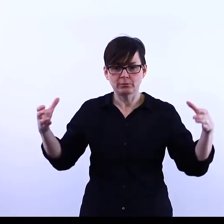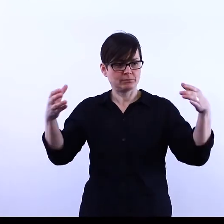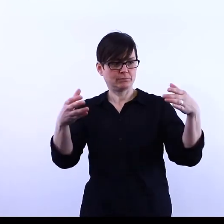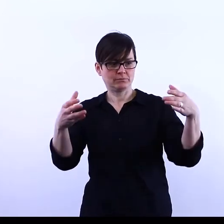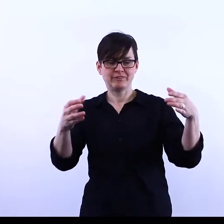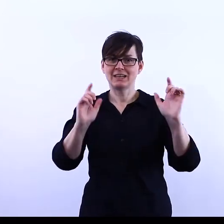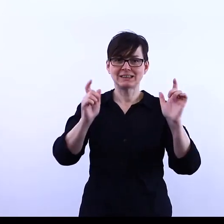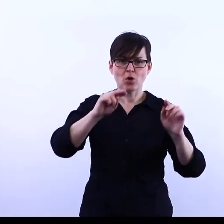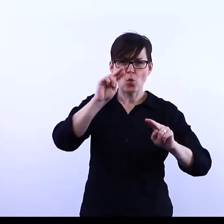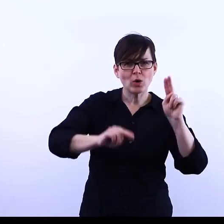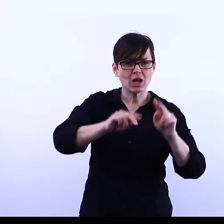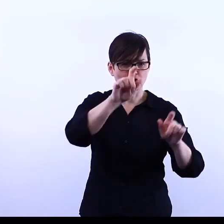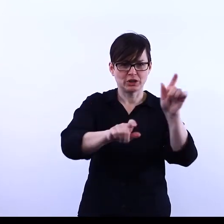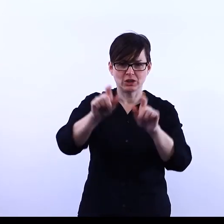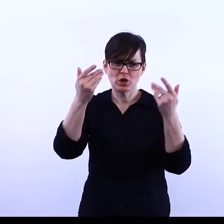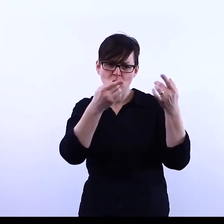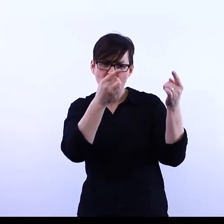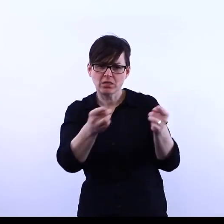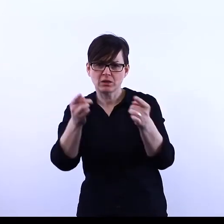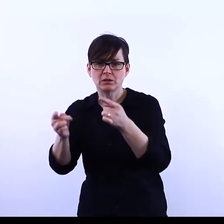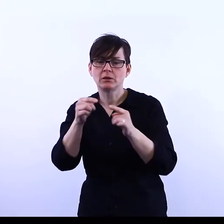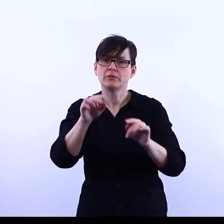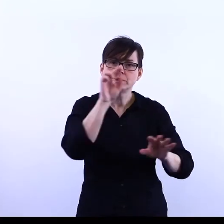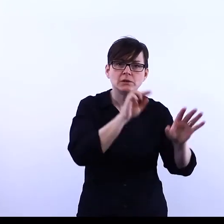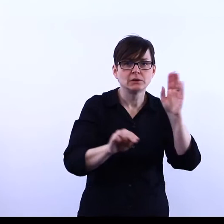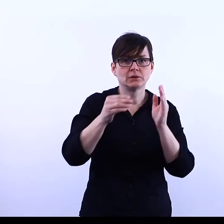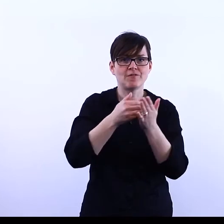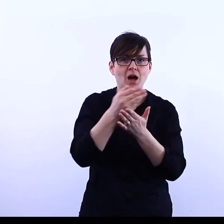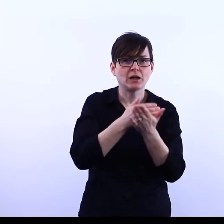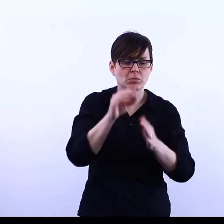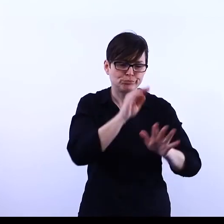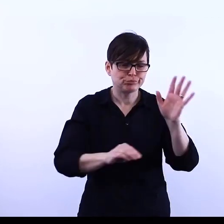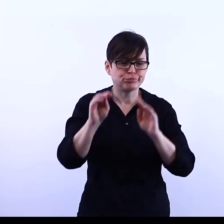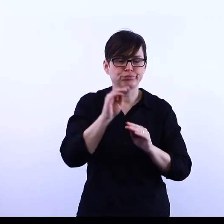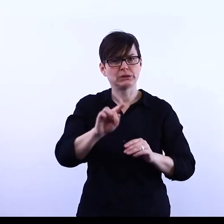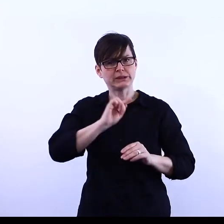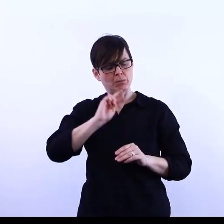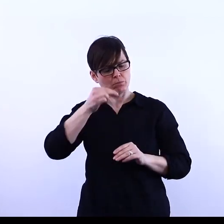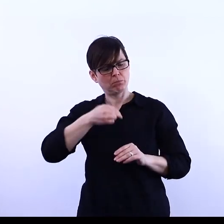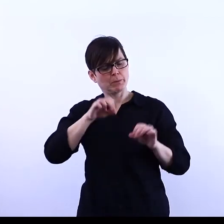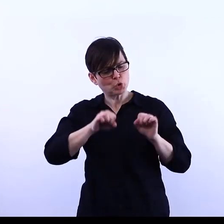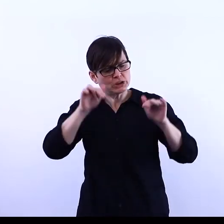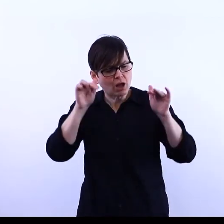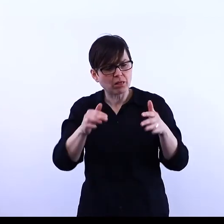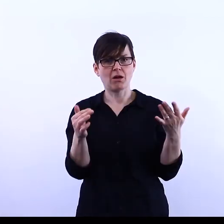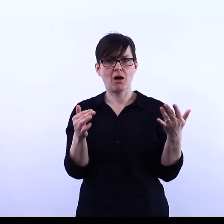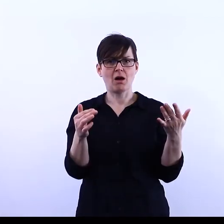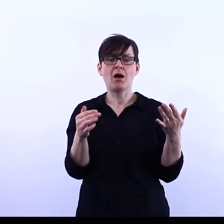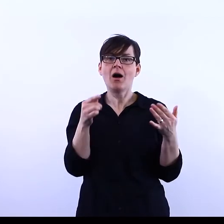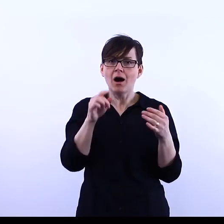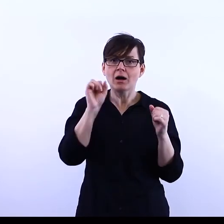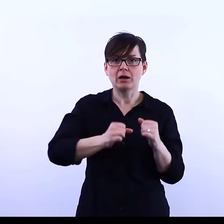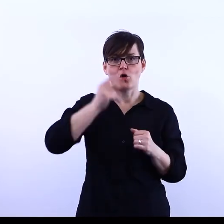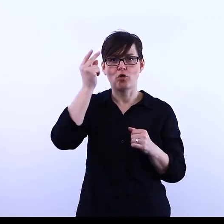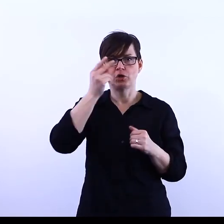sich weiterbilden können, für sich selbst Potenziale erkennen können, auch verstehen können, wann sie in